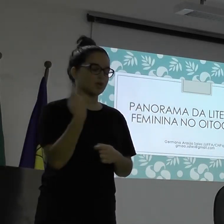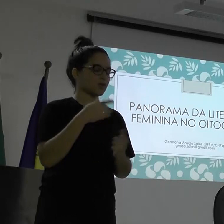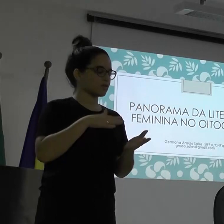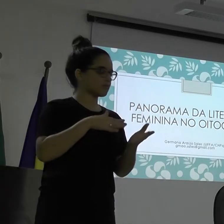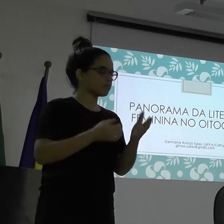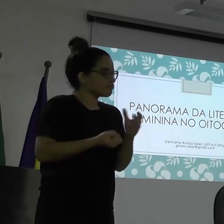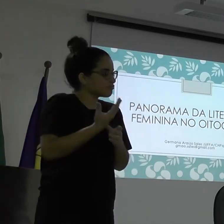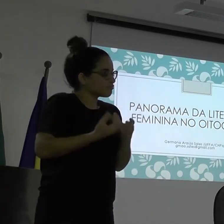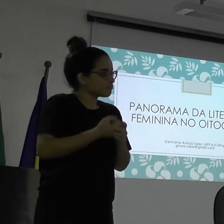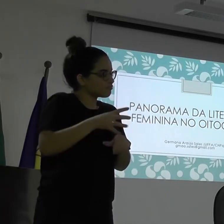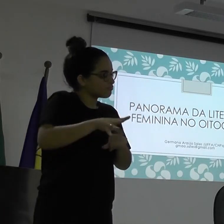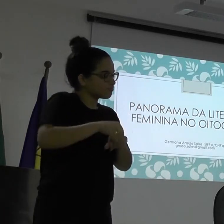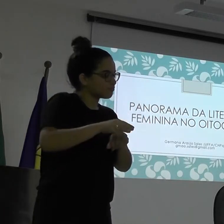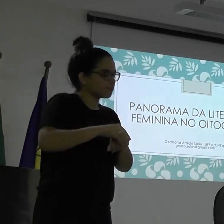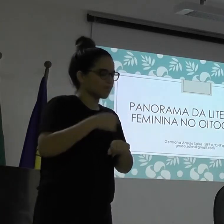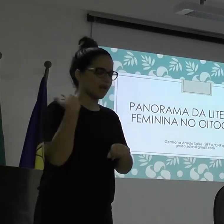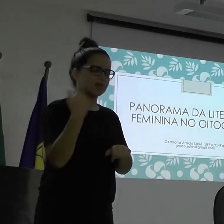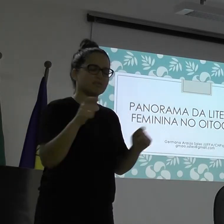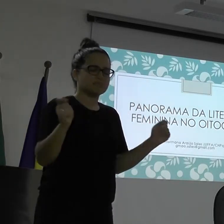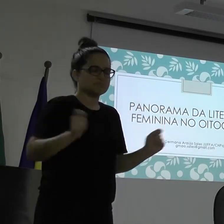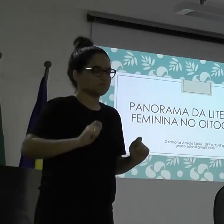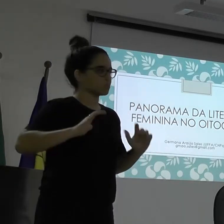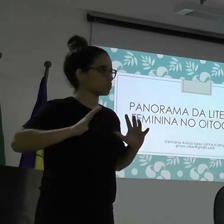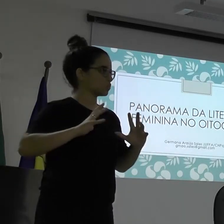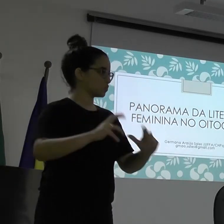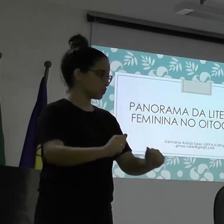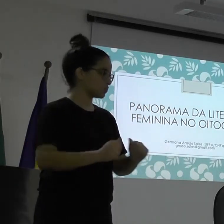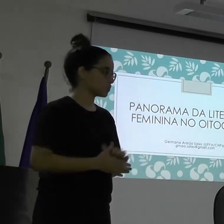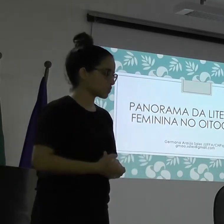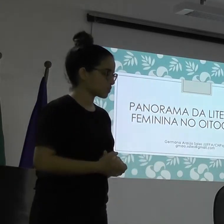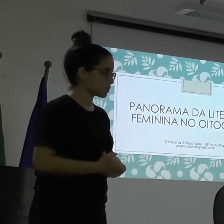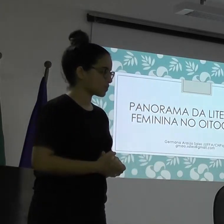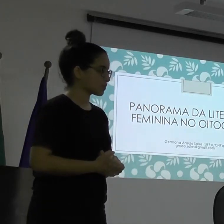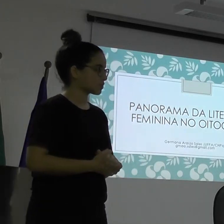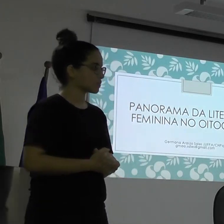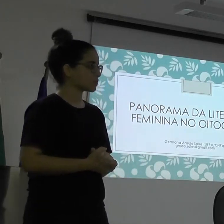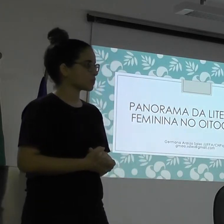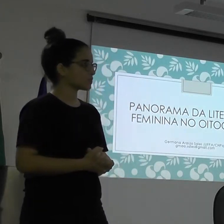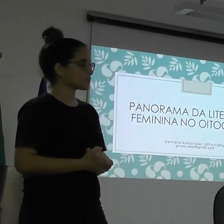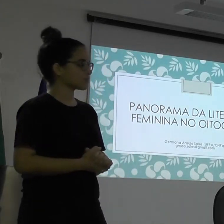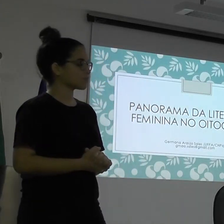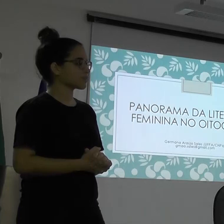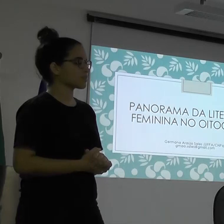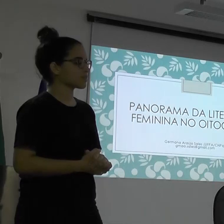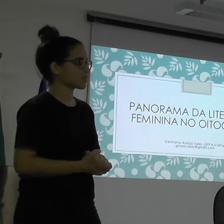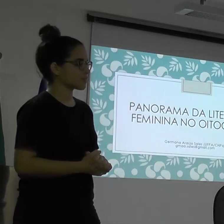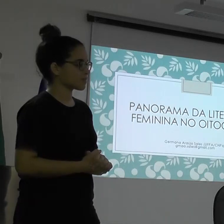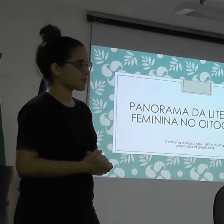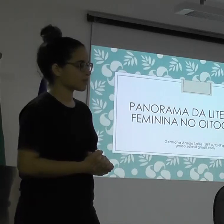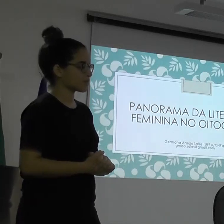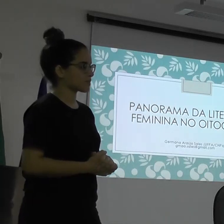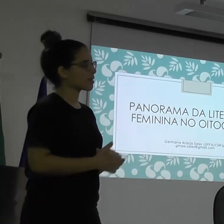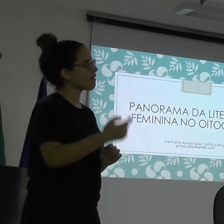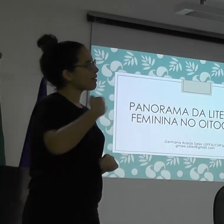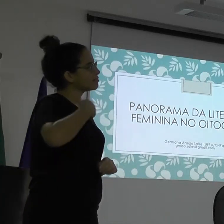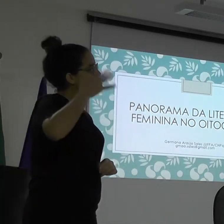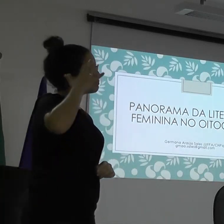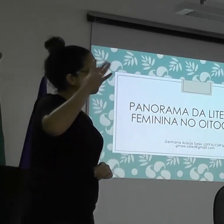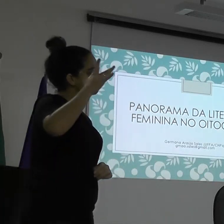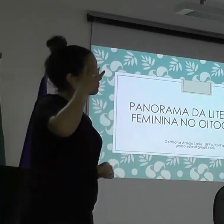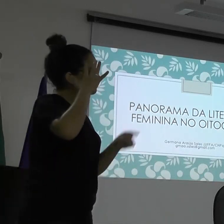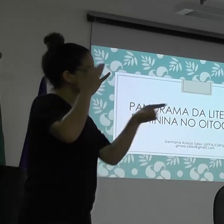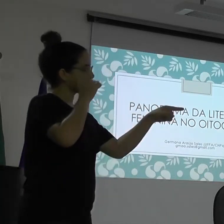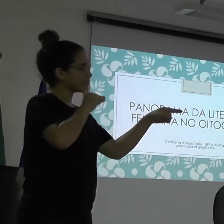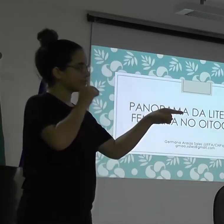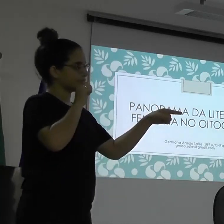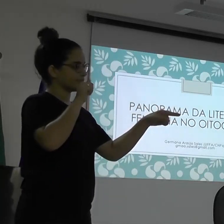temos capacidade para fazer tudo, né. E aí eu queria saber um pouquinho, pensando nisso, na provocação da Andréia,